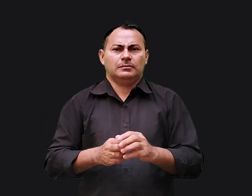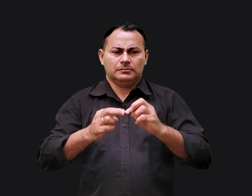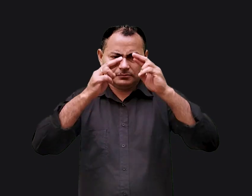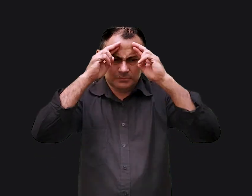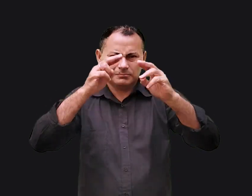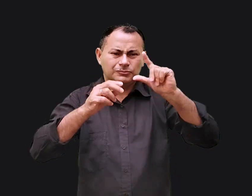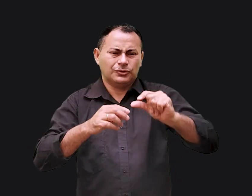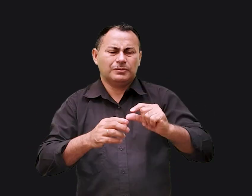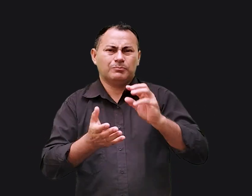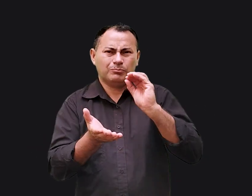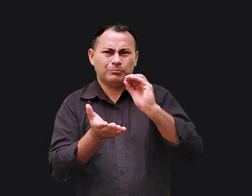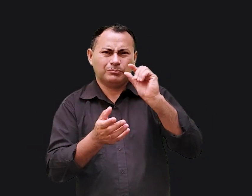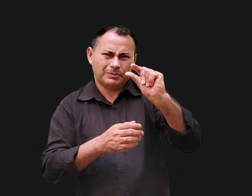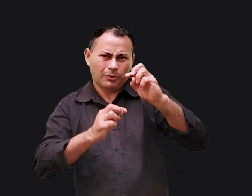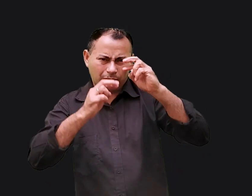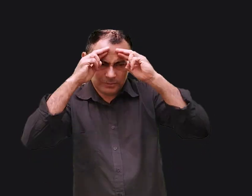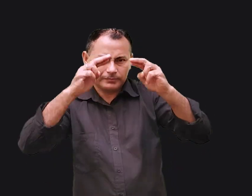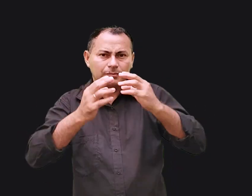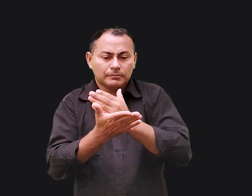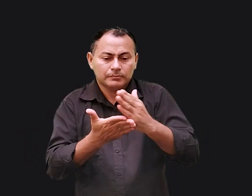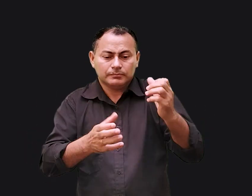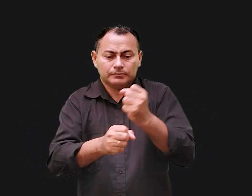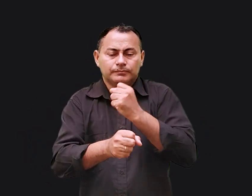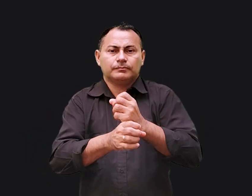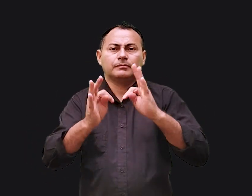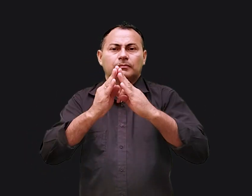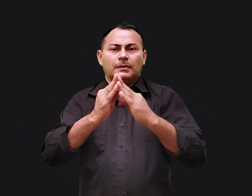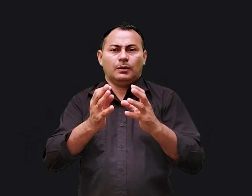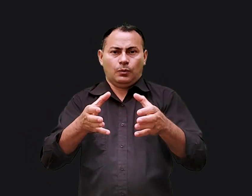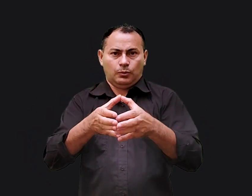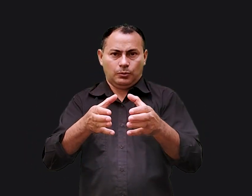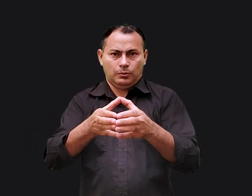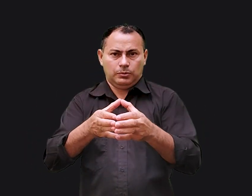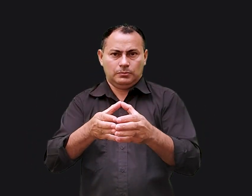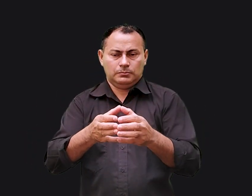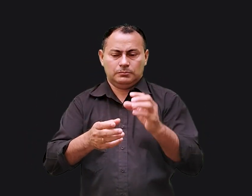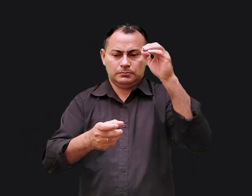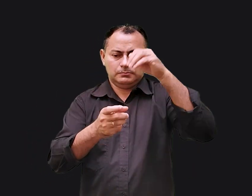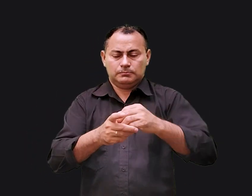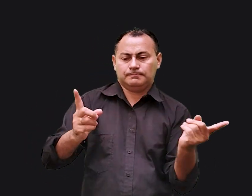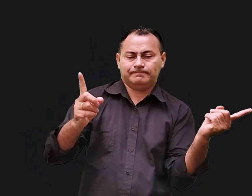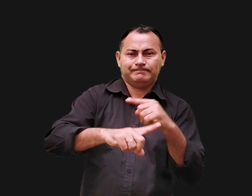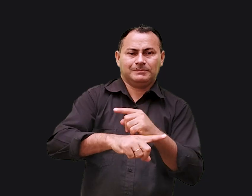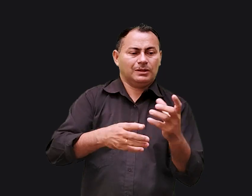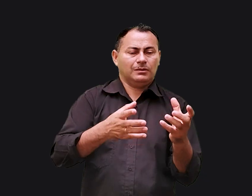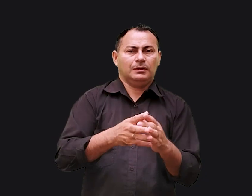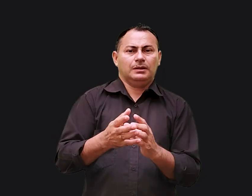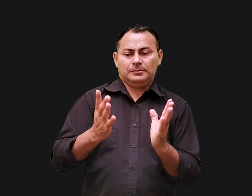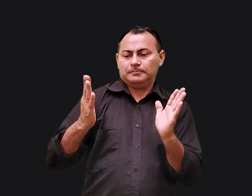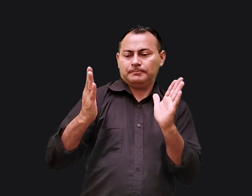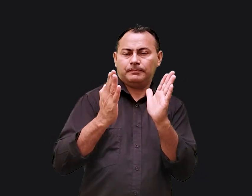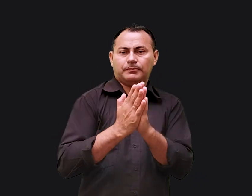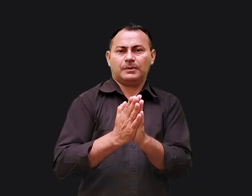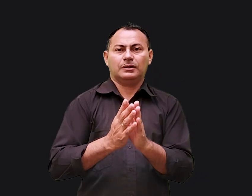moral baixa, e quando começaram a reconstruir o templo, grupos hostis opuseram-se a eles. Eles encararam os